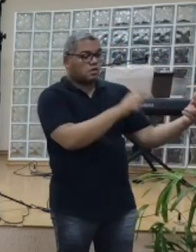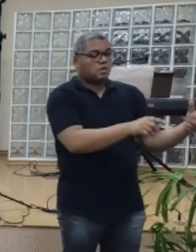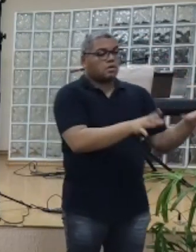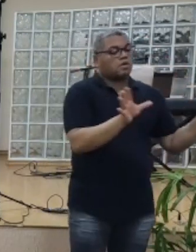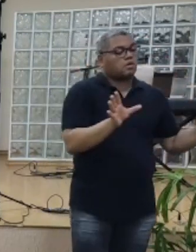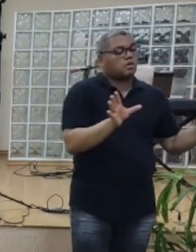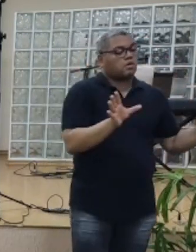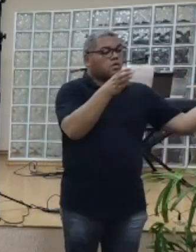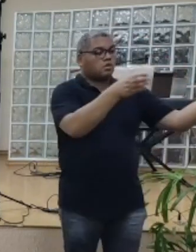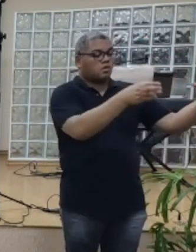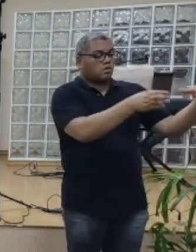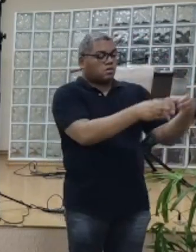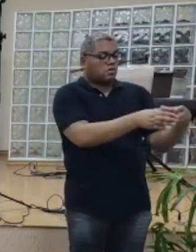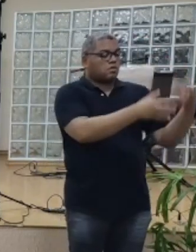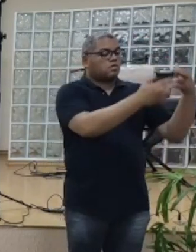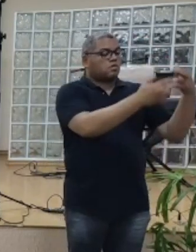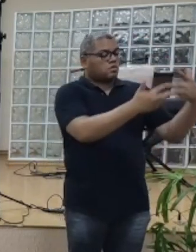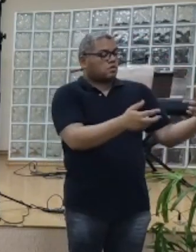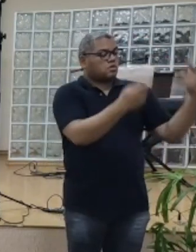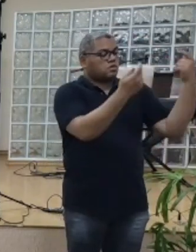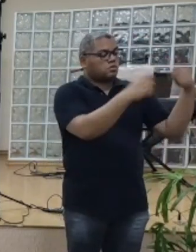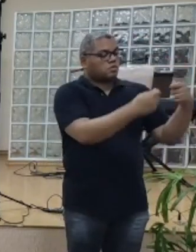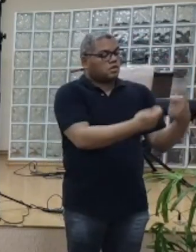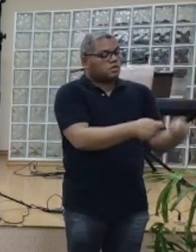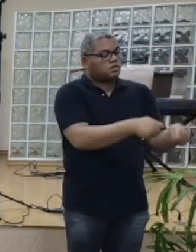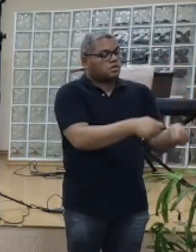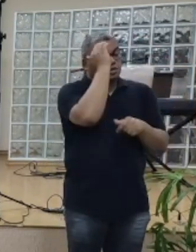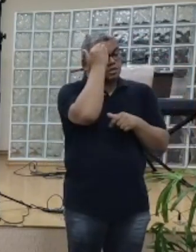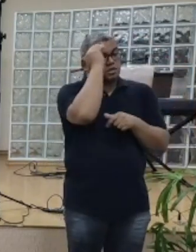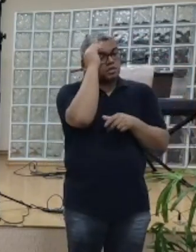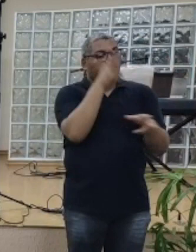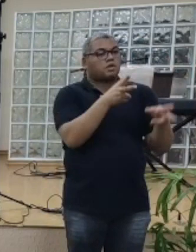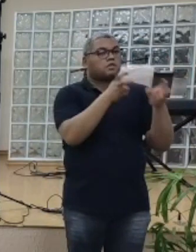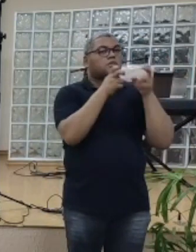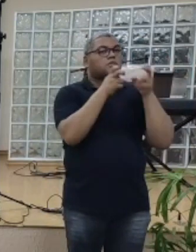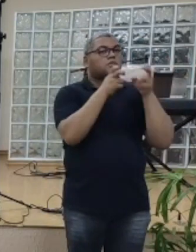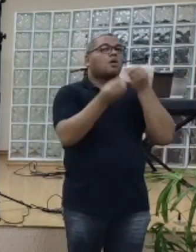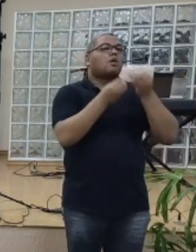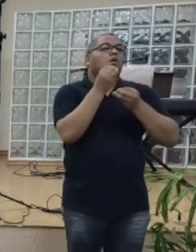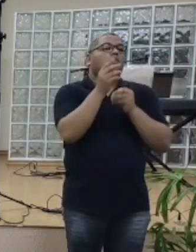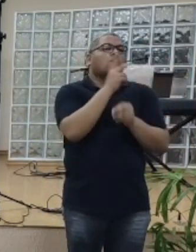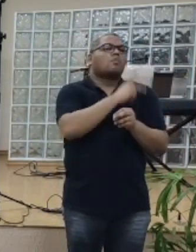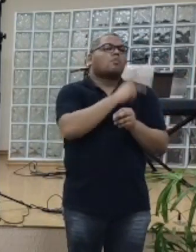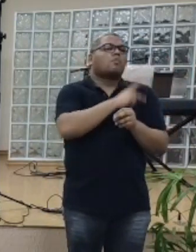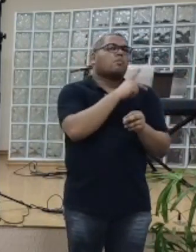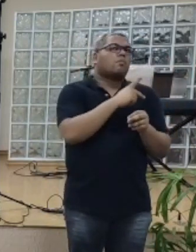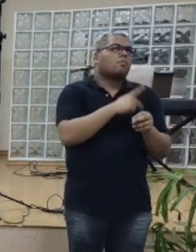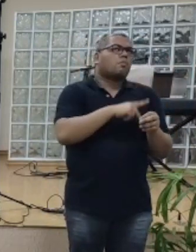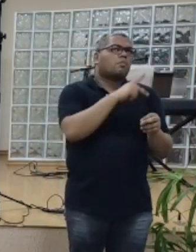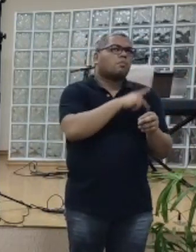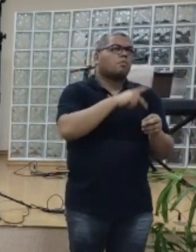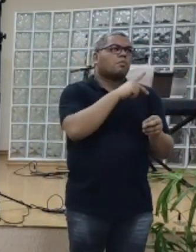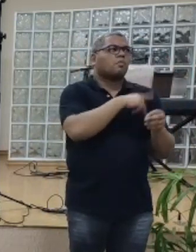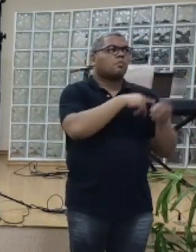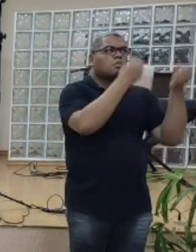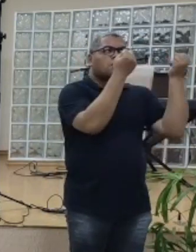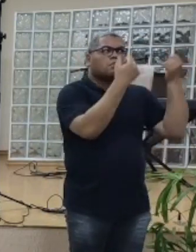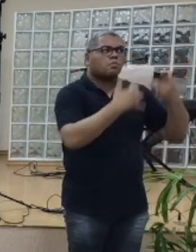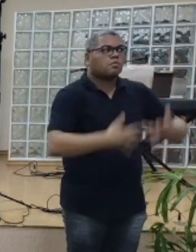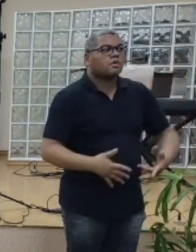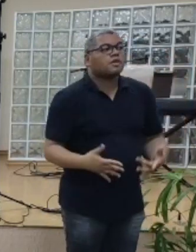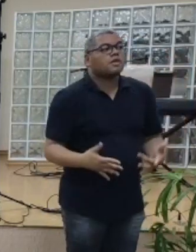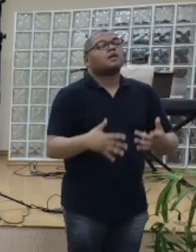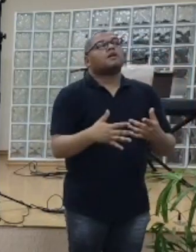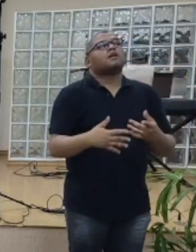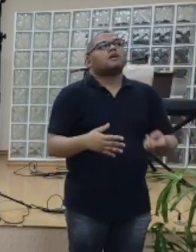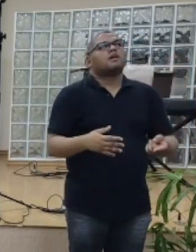precisa entender, para perceber como é que Paulo está chegando. Se bem que ele já mencionou isto há uns